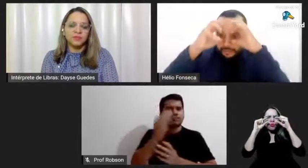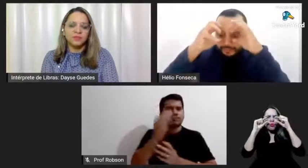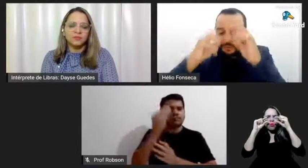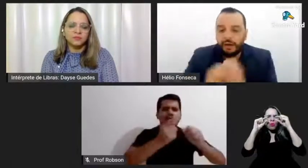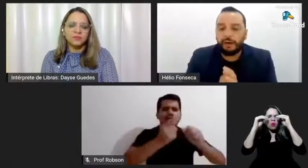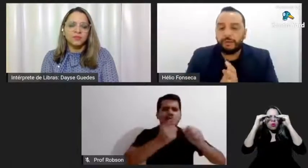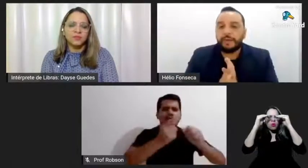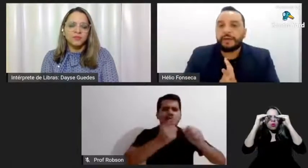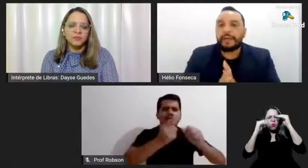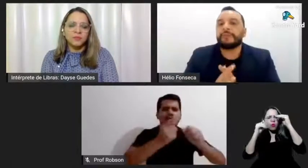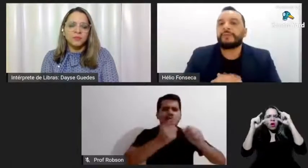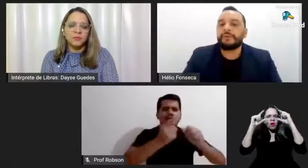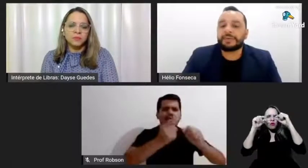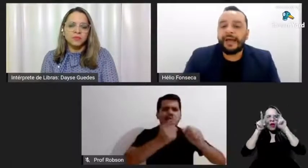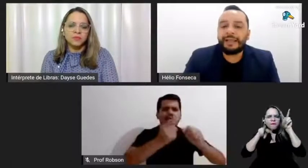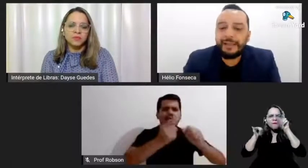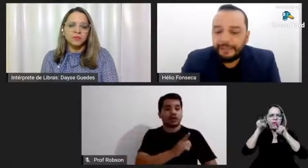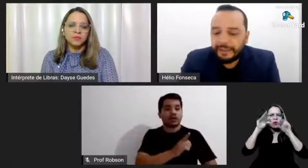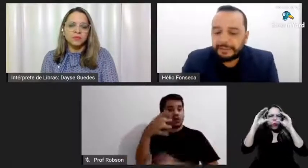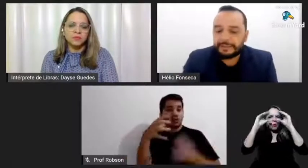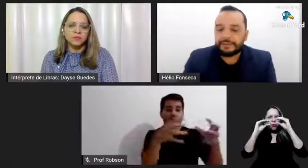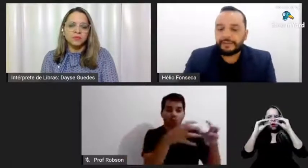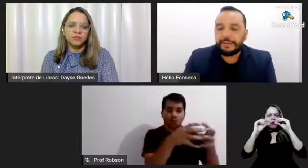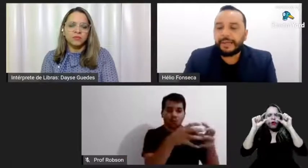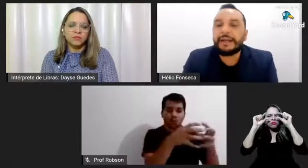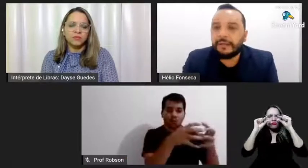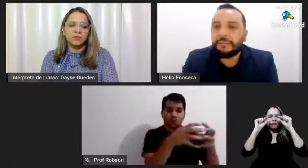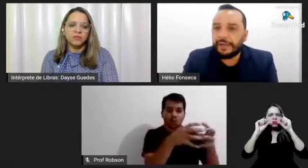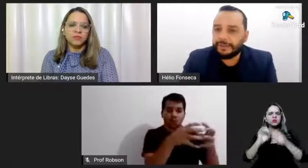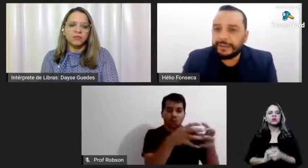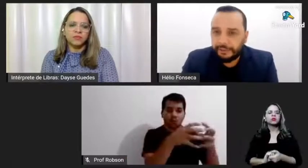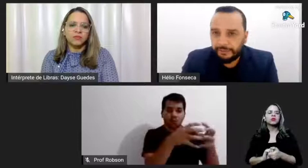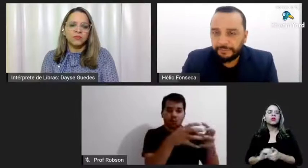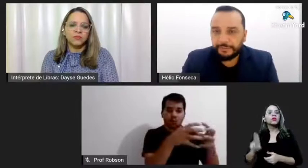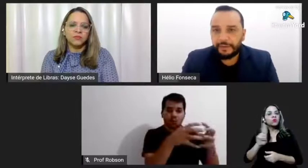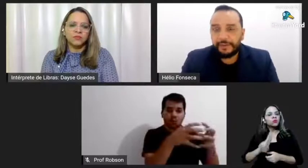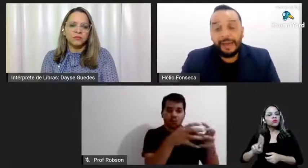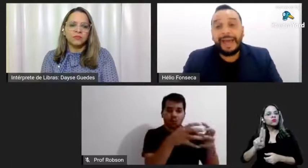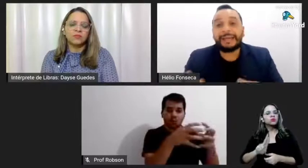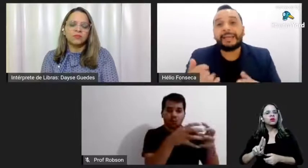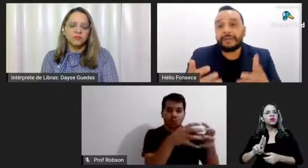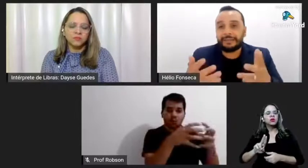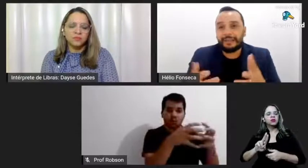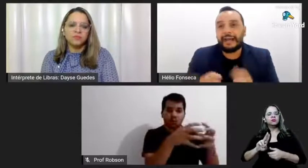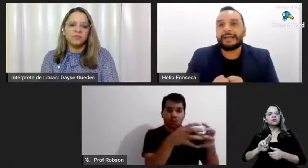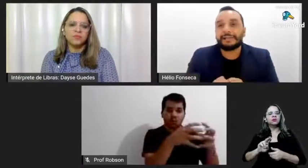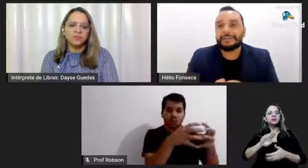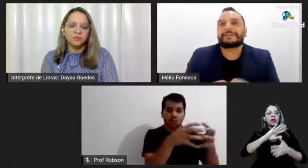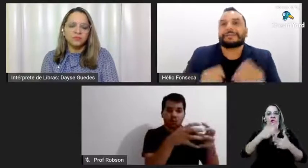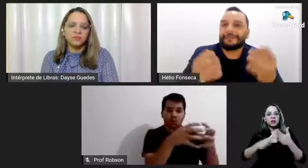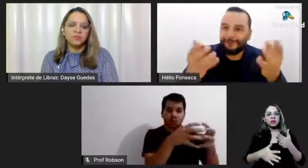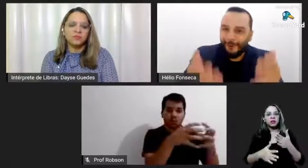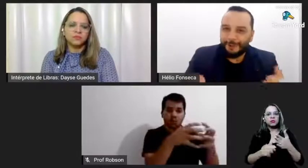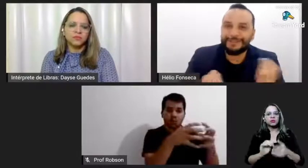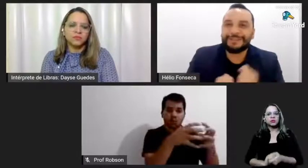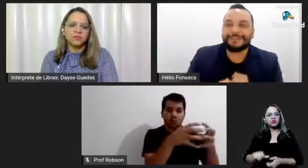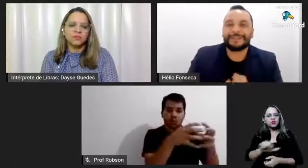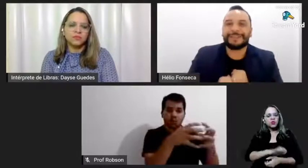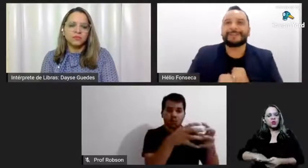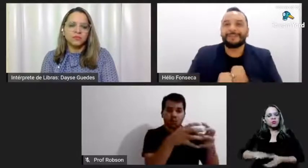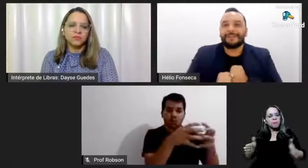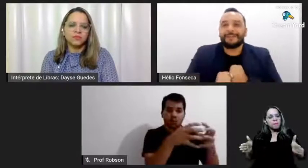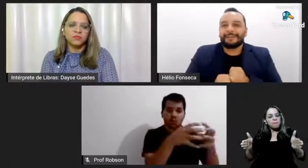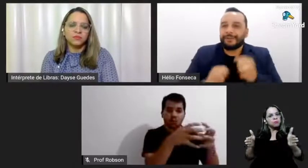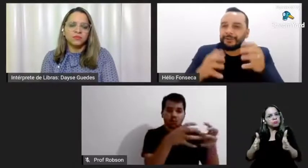um resíduo visual que ele vai usar Libras em campo reduzido. É a língua de sinais que o Robson